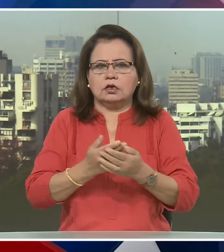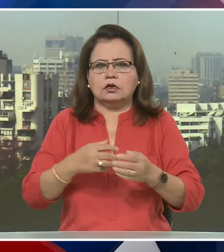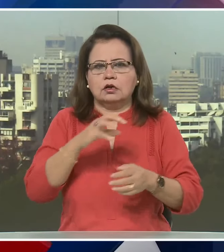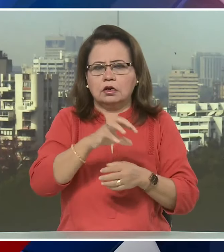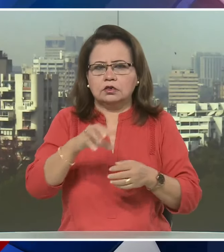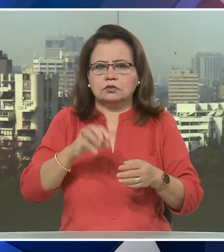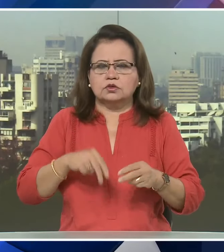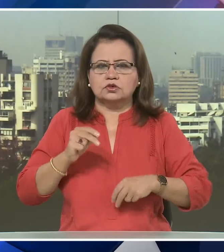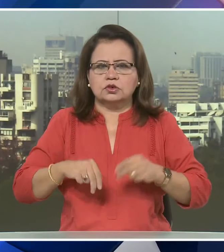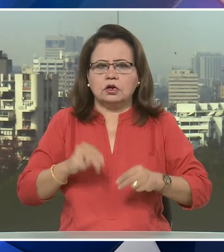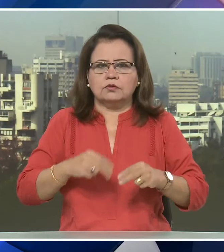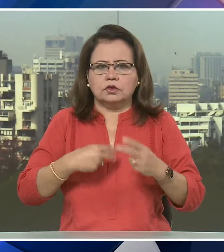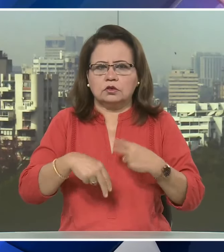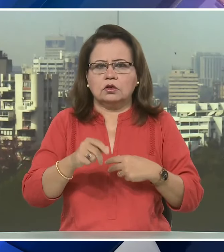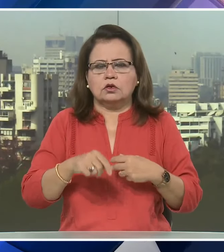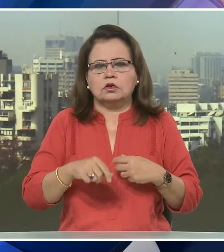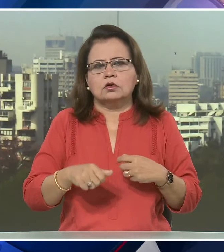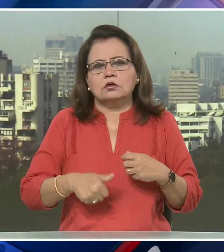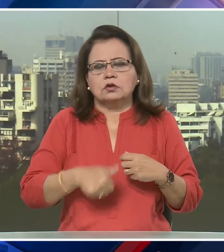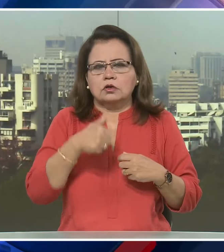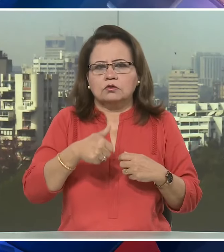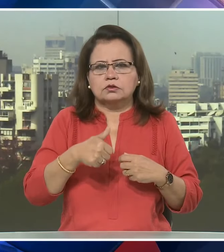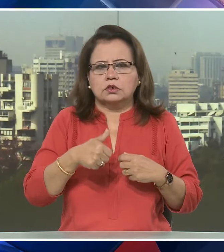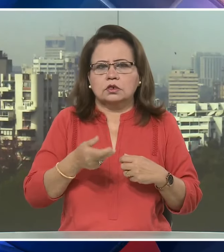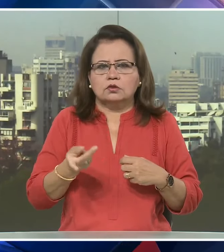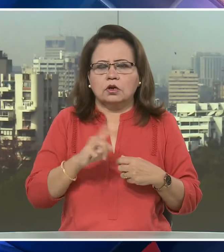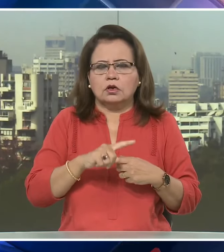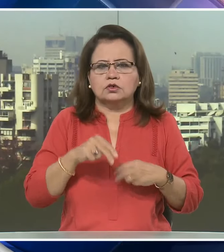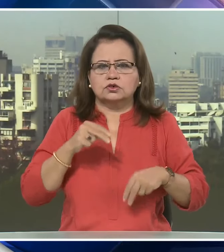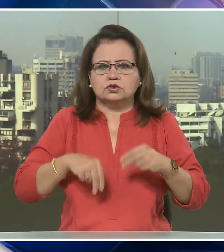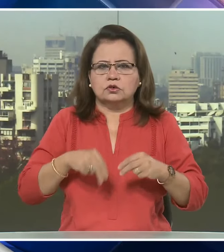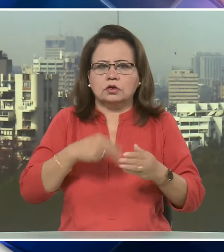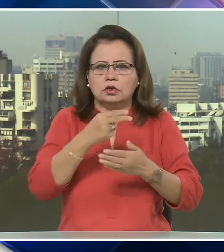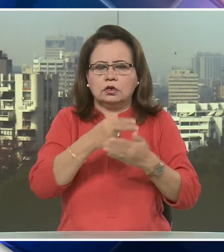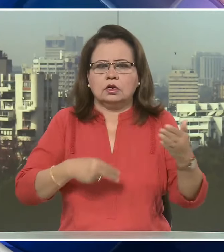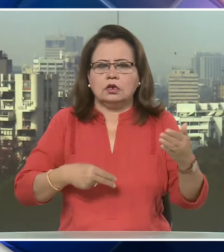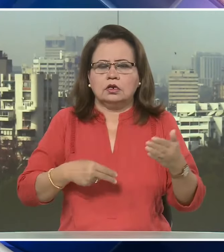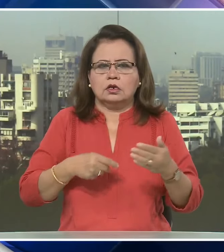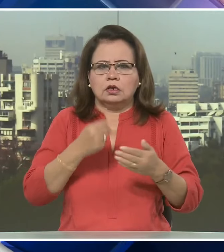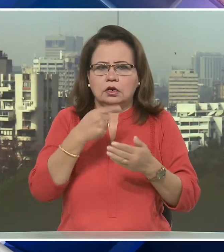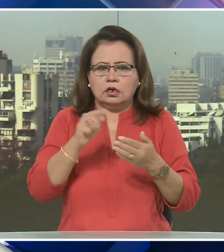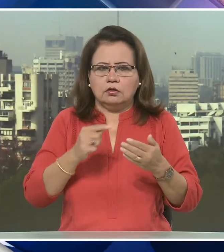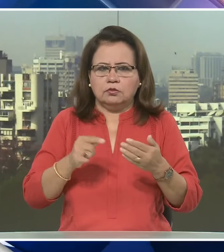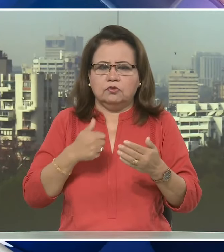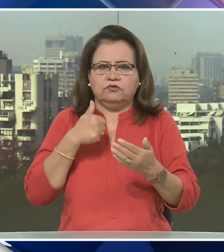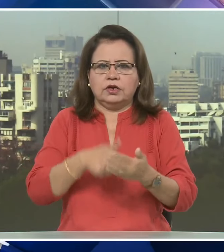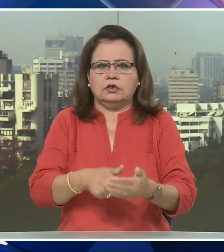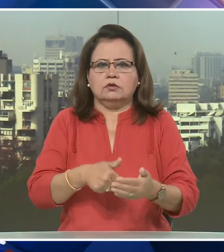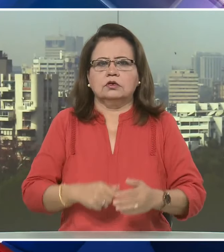में चुनाव के दौरान मुख्य निर्वाचन अधिकारी के द्वारा चुनाव प्रक्रिया के नियम तय किए जाएंगे।